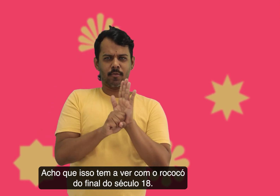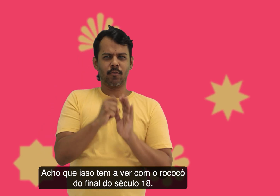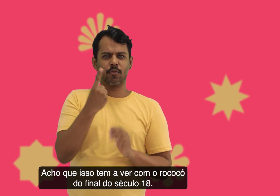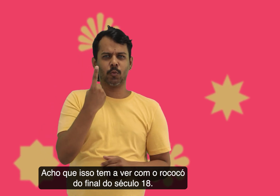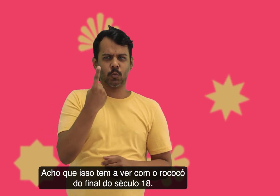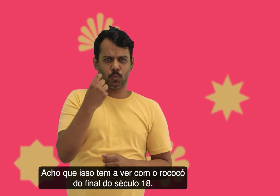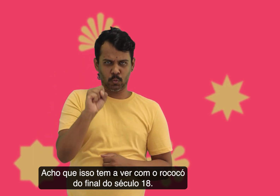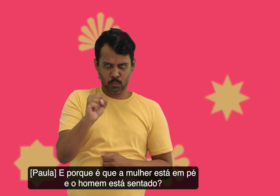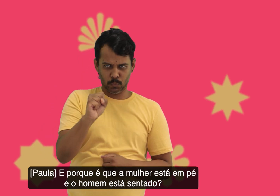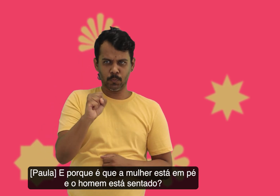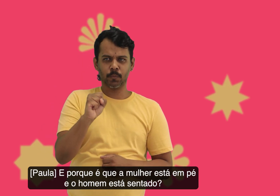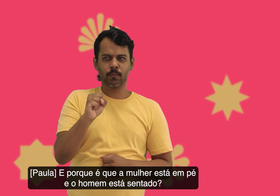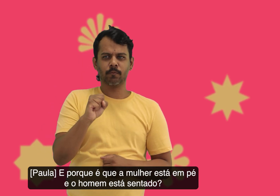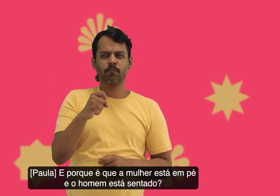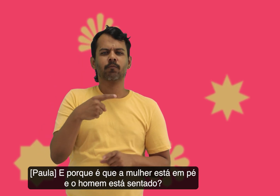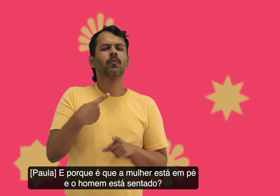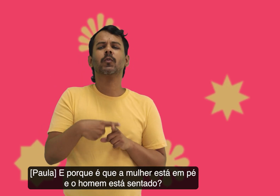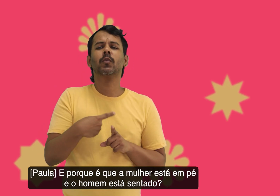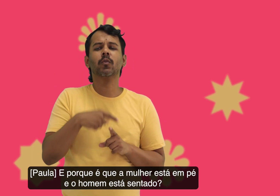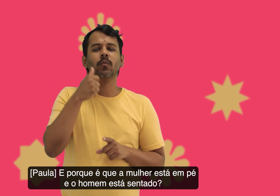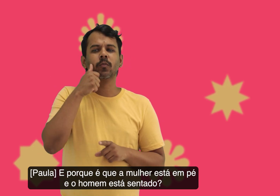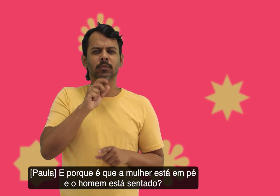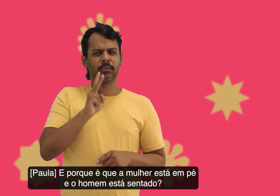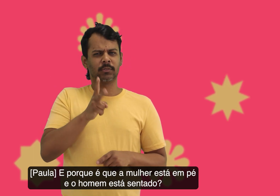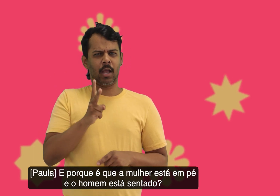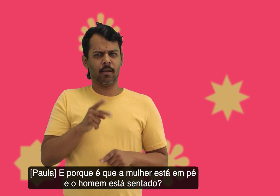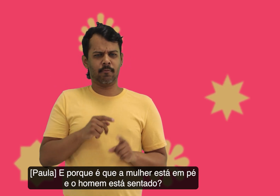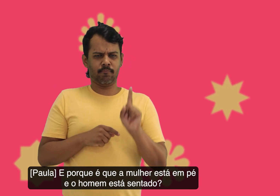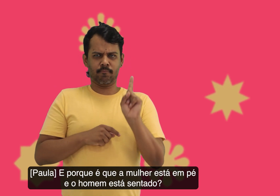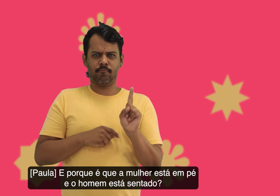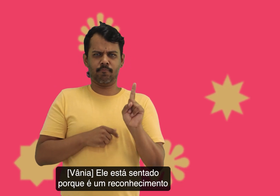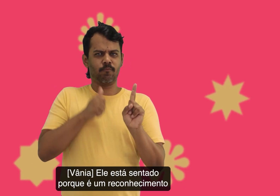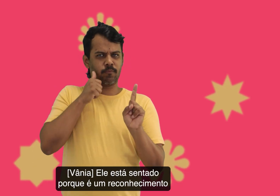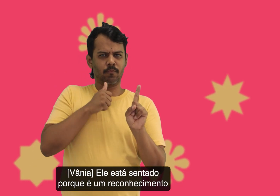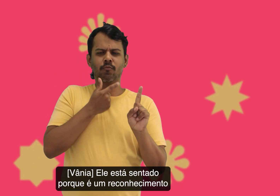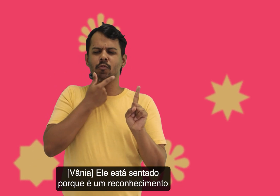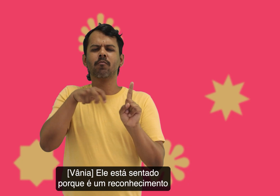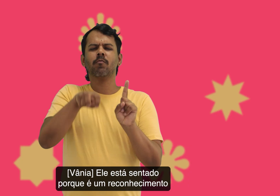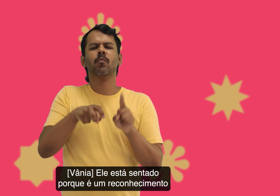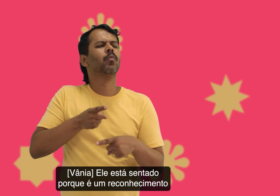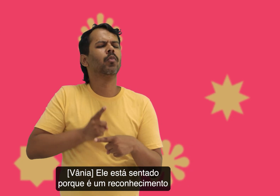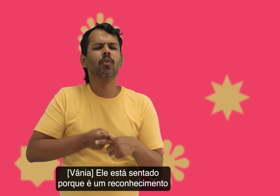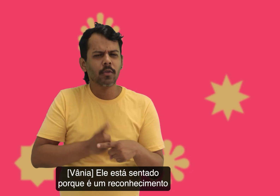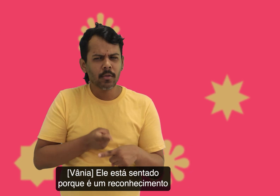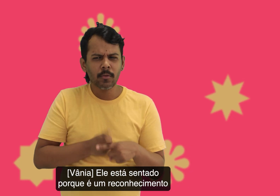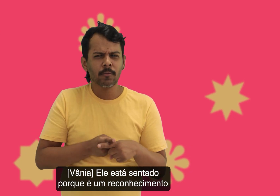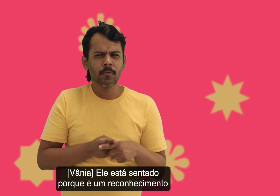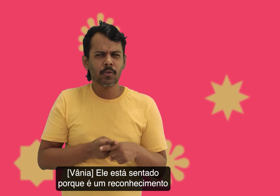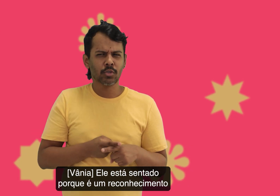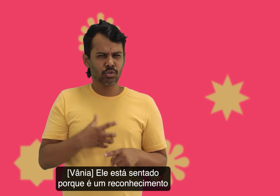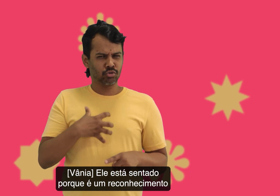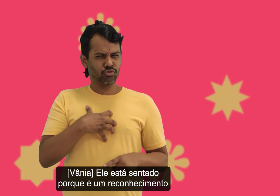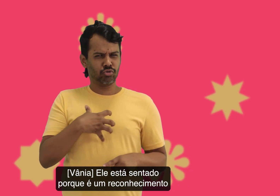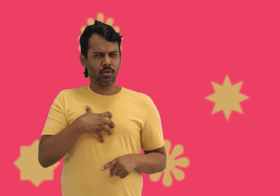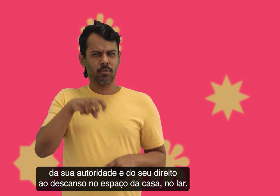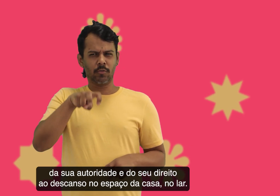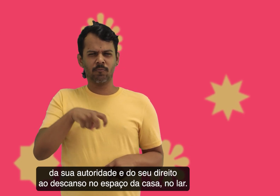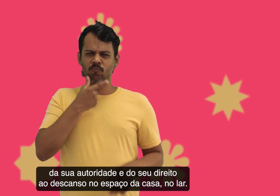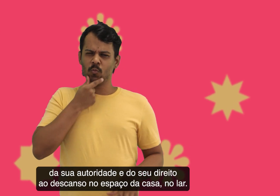século XVIII. E por que a mulher está em pé e o homem está sentado? Ele está sentado porque é um reconhecimento da